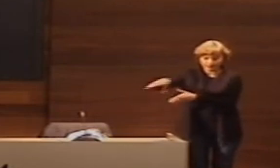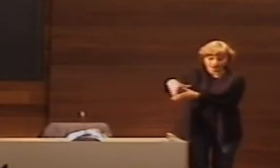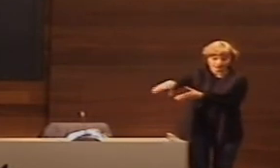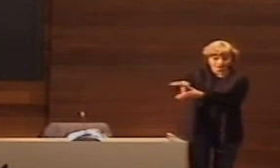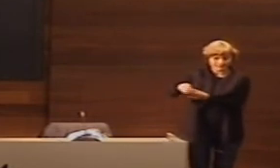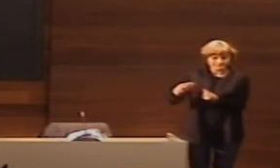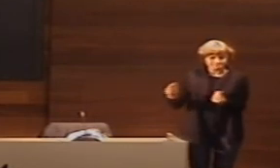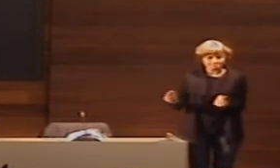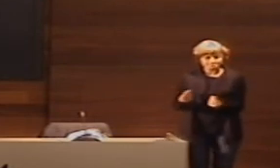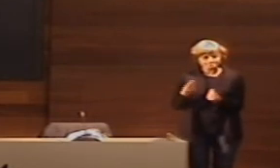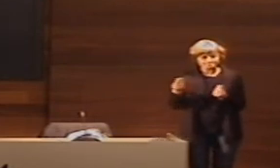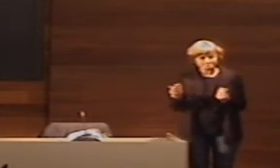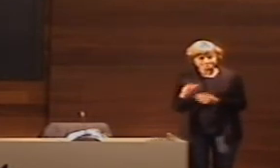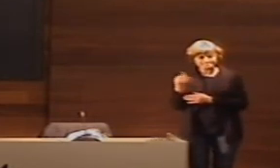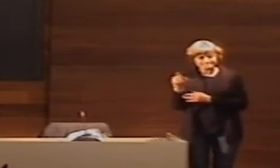sean